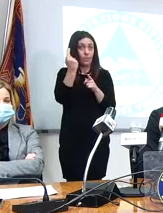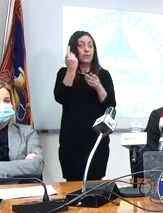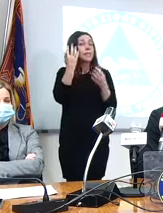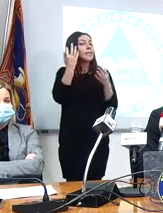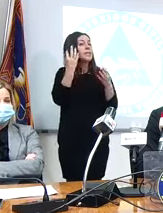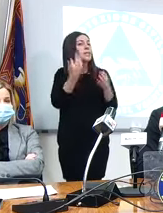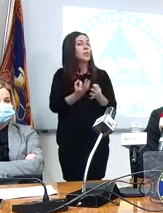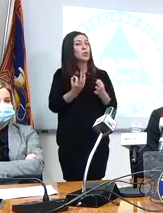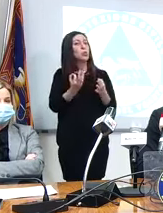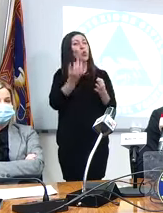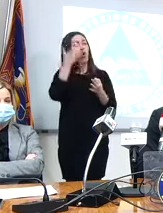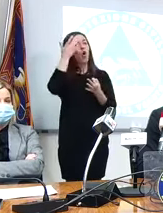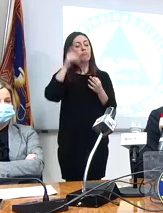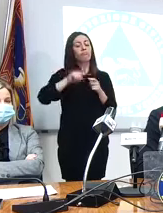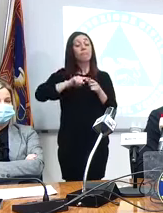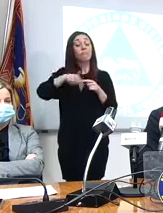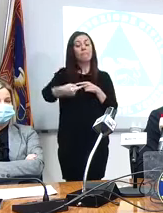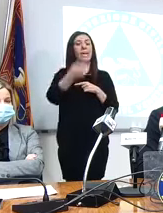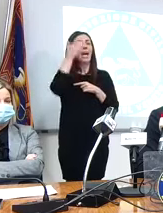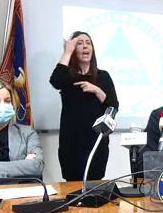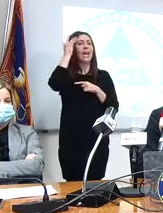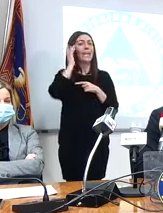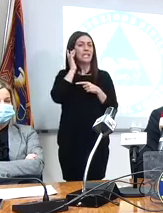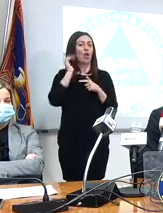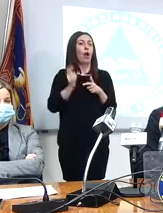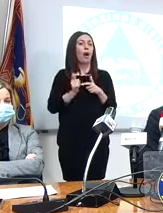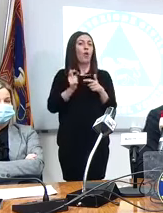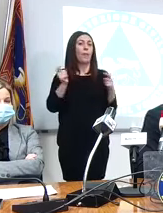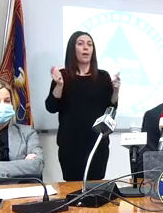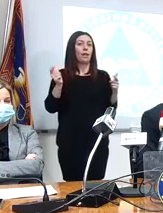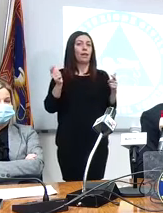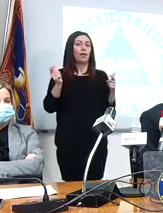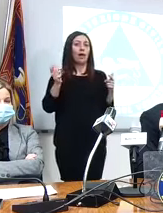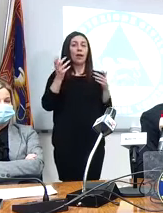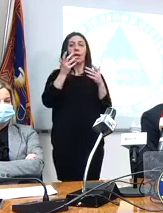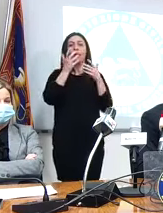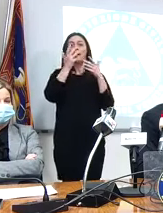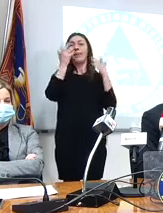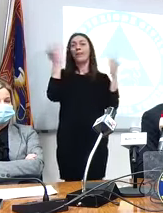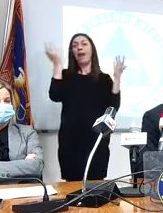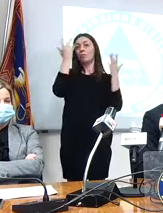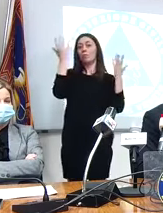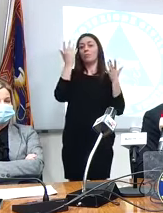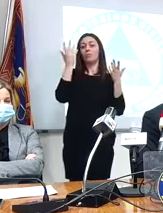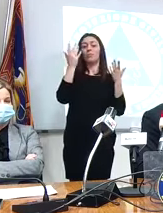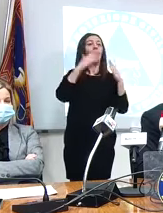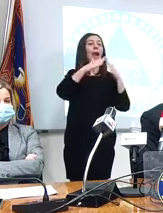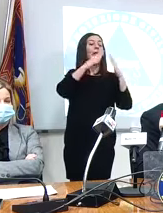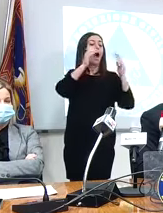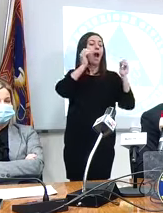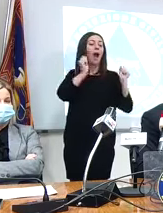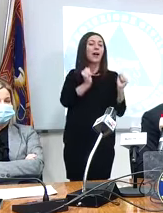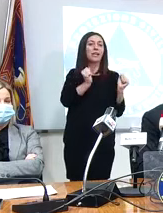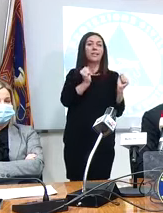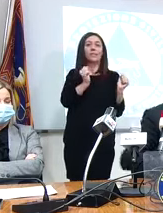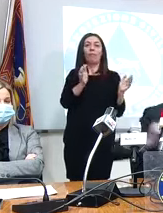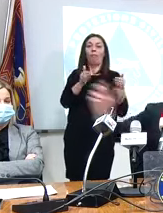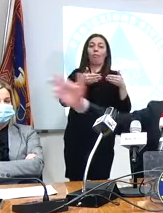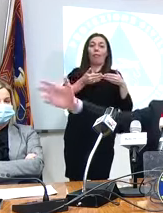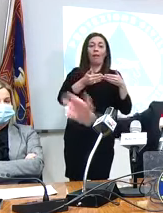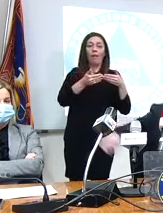un livello di rischio maggiore. È ovvio che se si va dal rischio zero a star chiusi in casa ermetici a